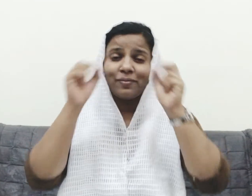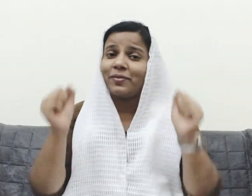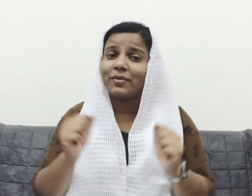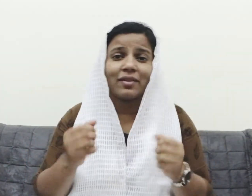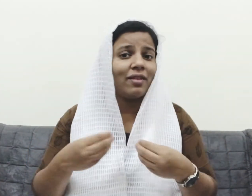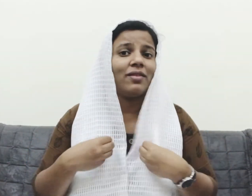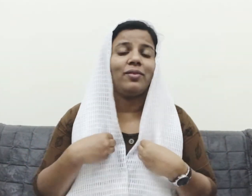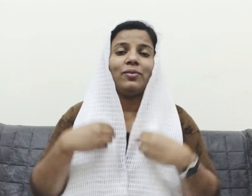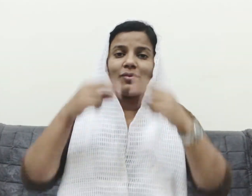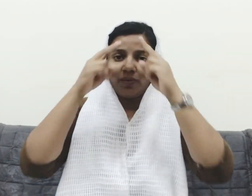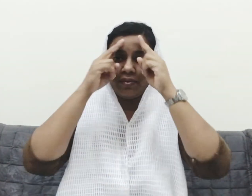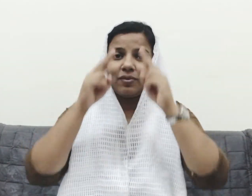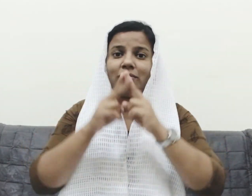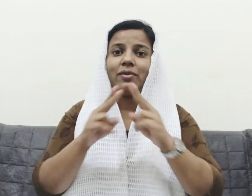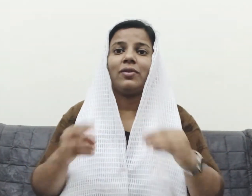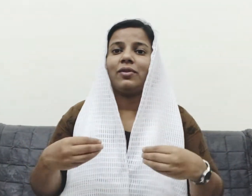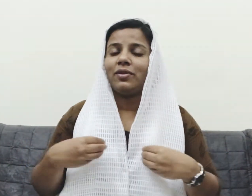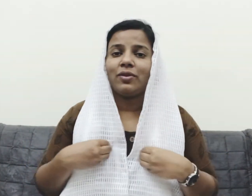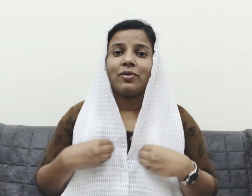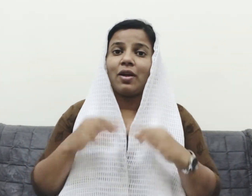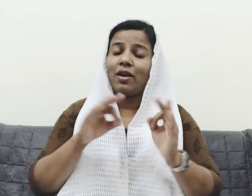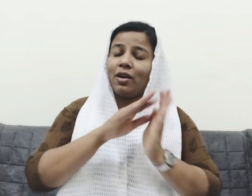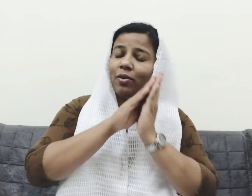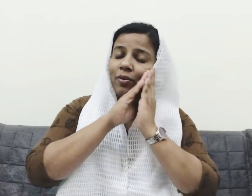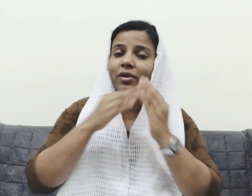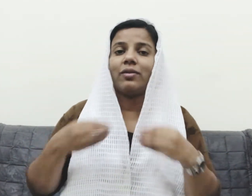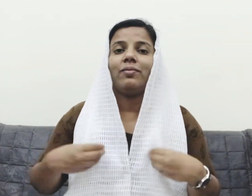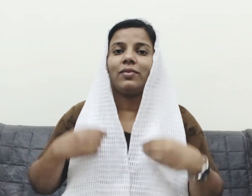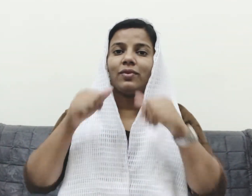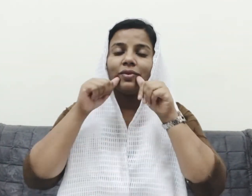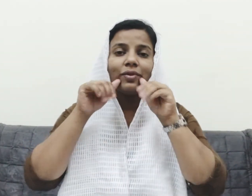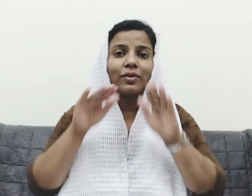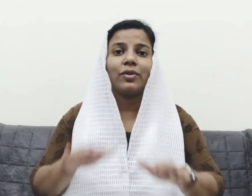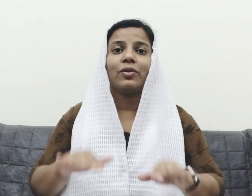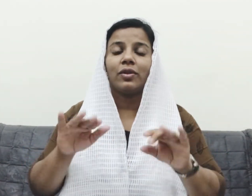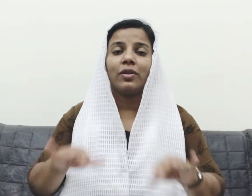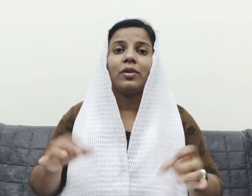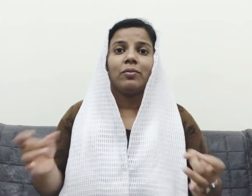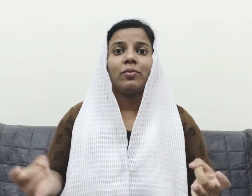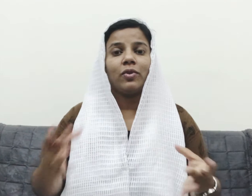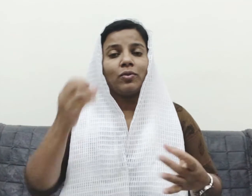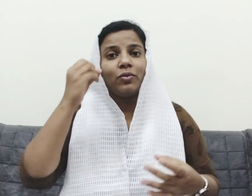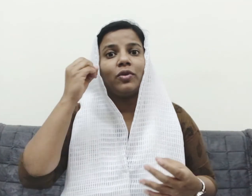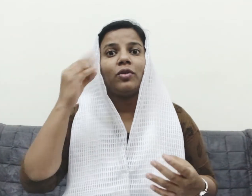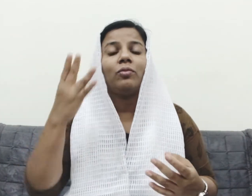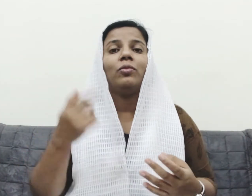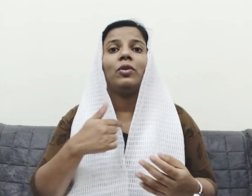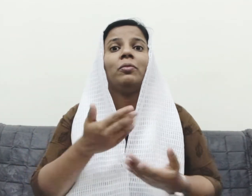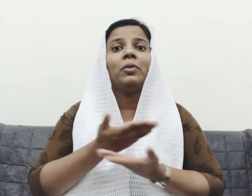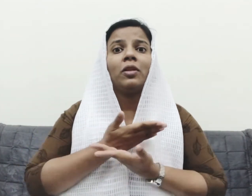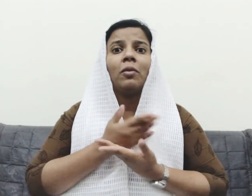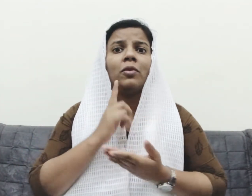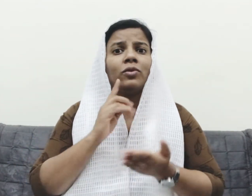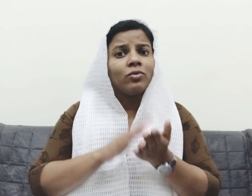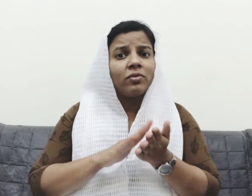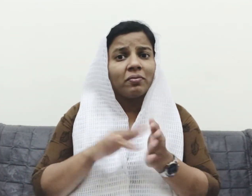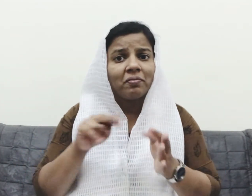സമാധാനം നമുക്ക് തന്നില്ലേ, നല്ല ഉറക്കം നിന്ന് നമ്മളെ അനുഗ്രഹിച്ചില്ലേ. അപ്പം നമുക്ക് എത്ര ഈ പ്രഭാതത്തിൽ ഉണർന്നിരിക്കുമ്പോൾ പ്രിയപ്പെട്ടവരെ, സ്തുതിക്കാതിരിക്കാൻ എങ്ങനെയാ